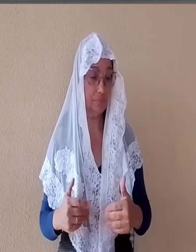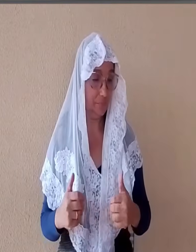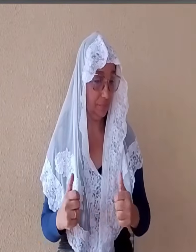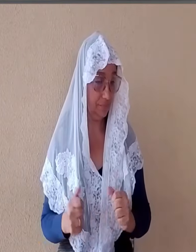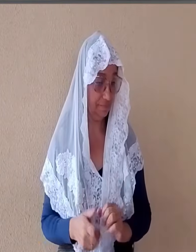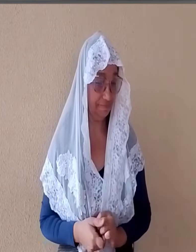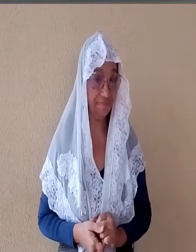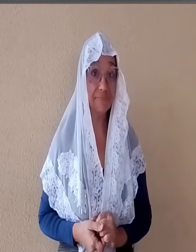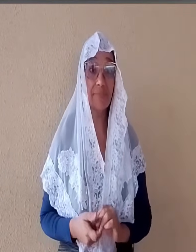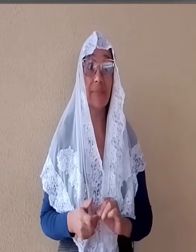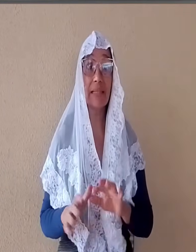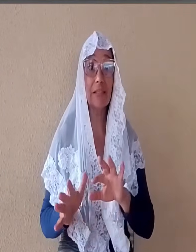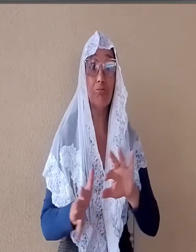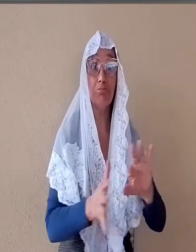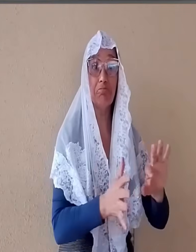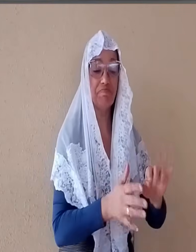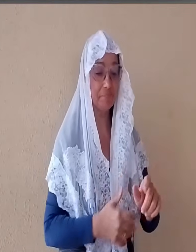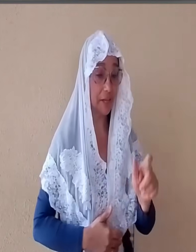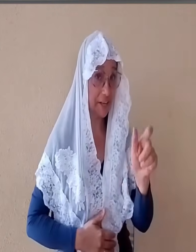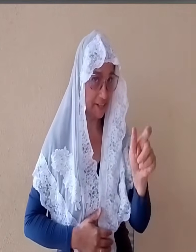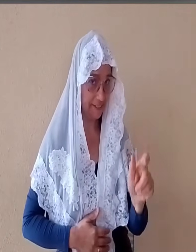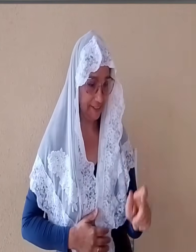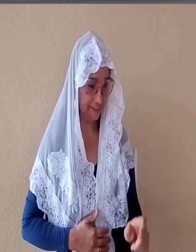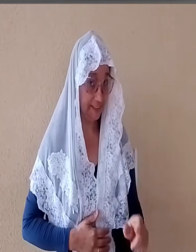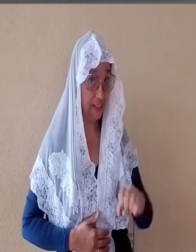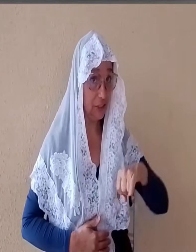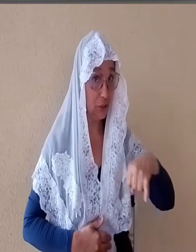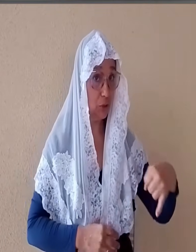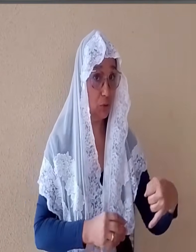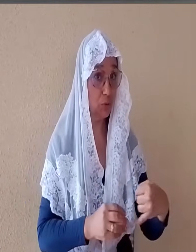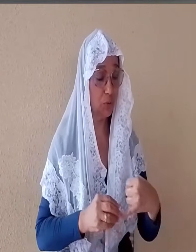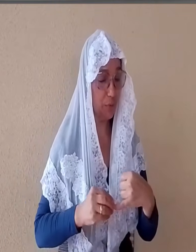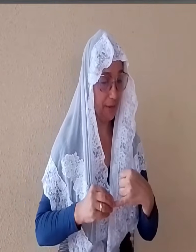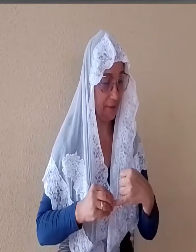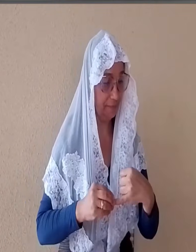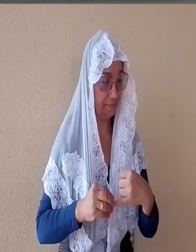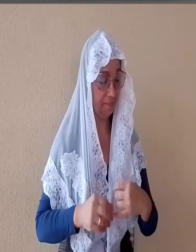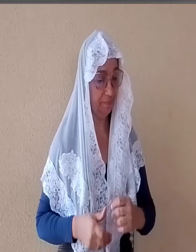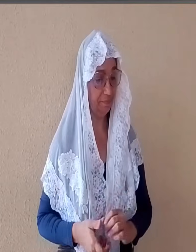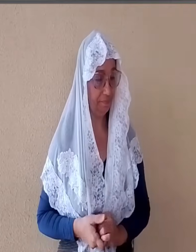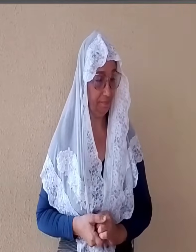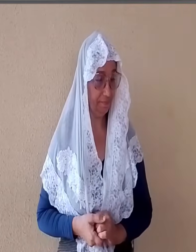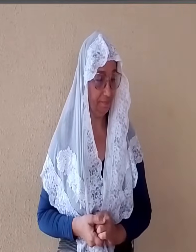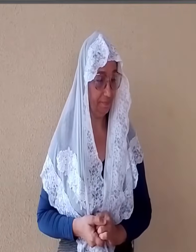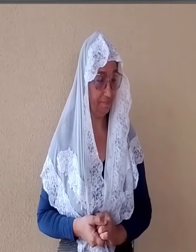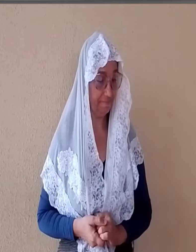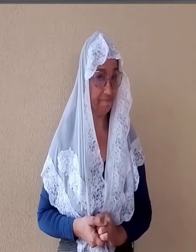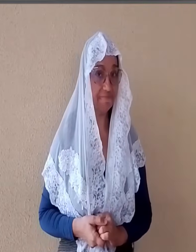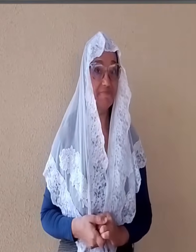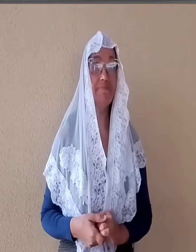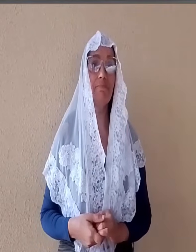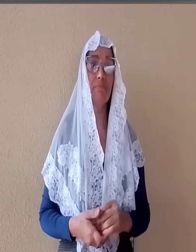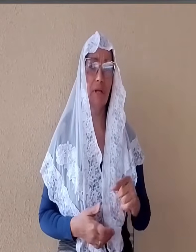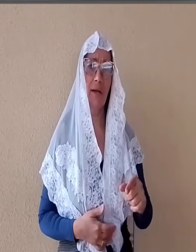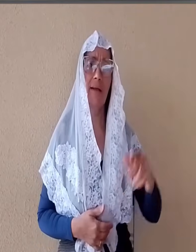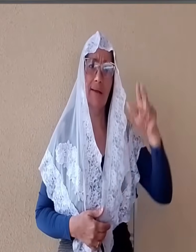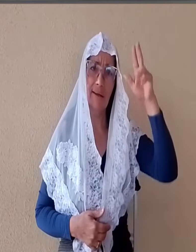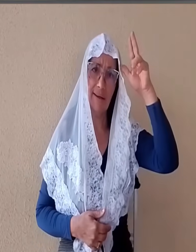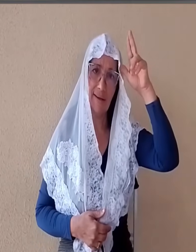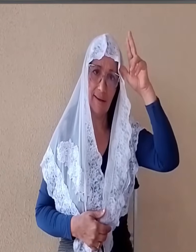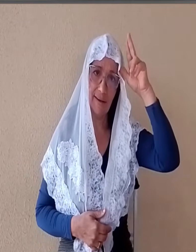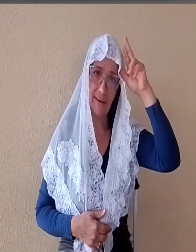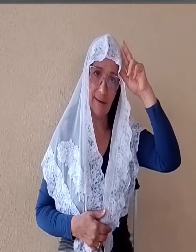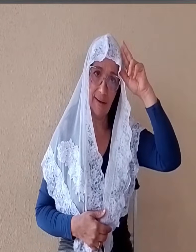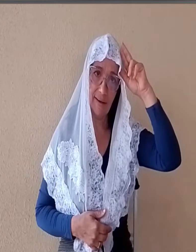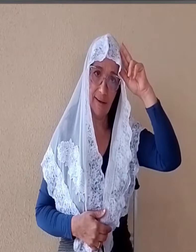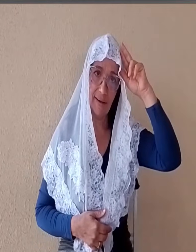enganadores, mas eles contaram uma mentira muito bem contada. Bendito é o nome do Senhor. Você